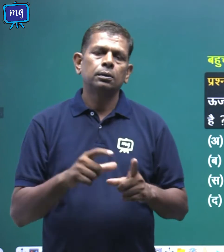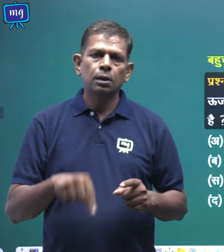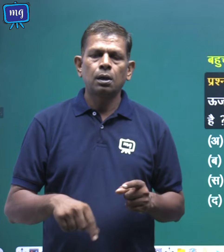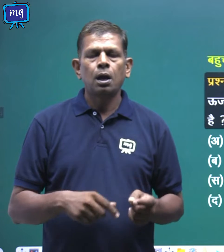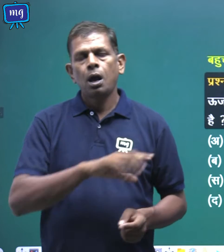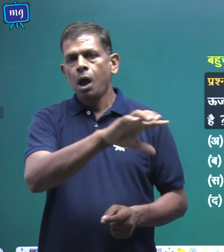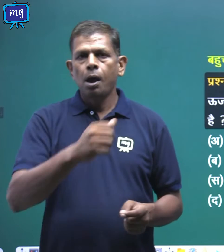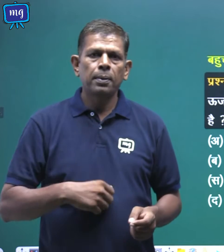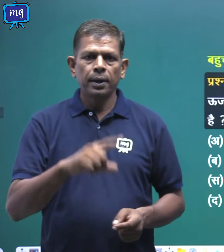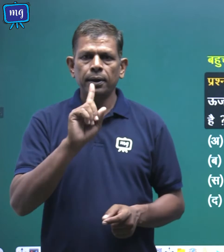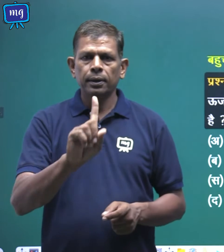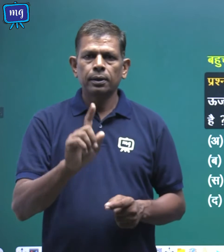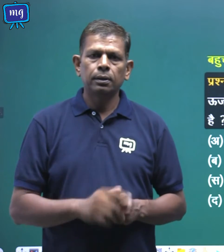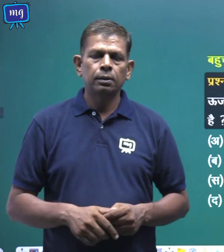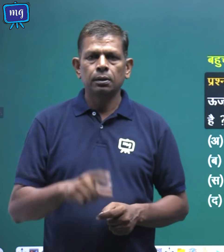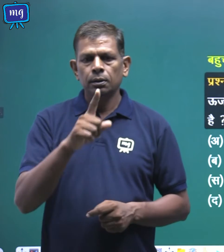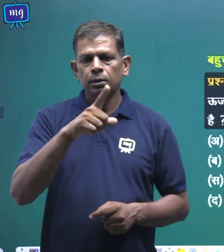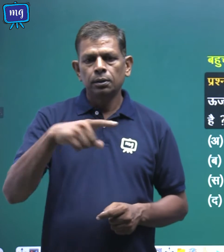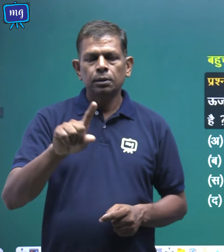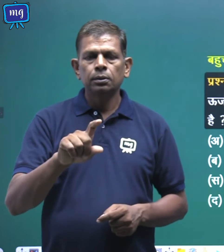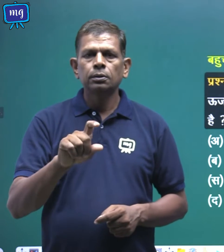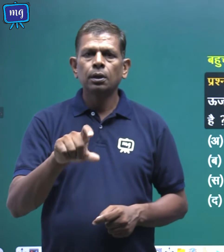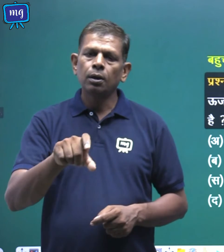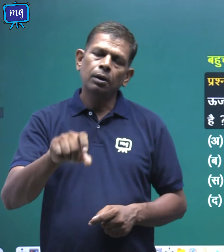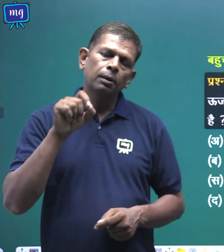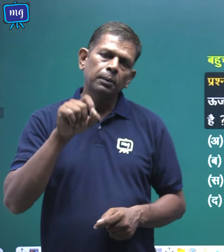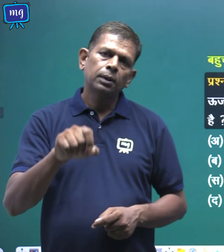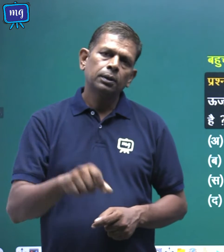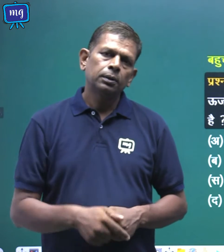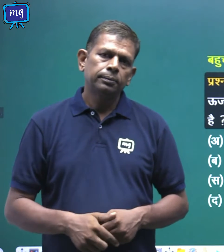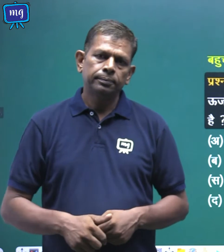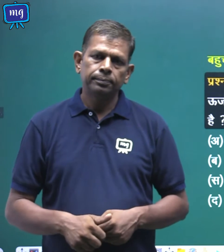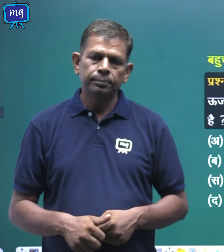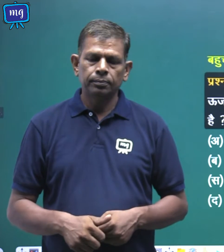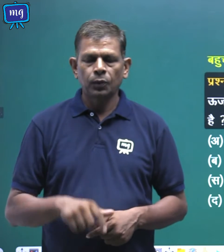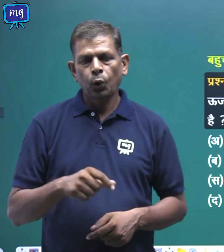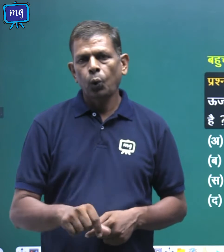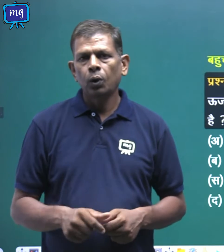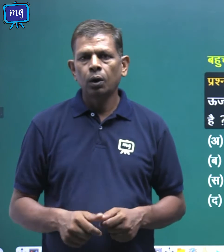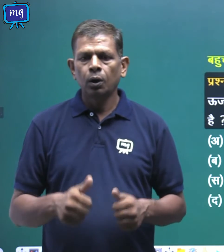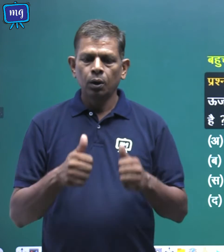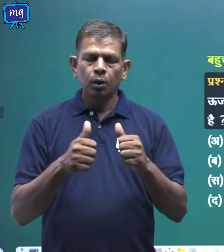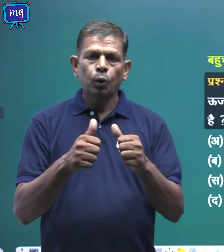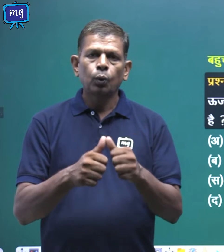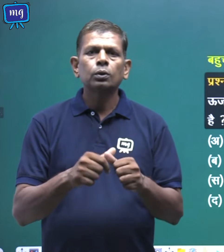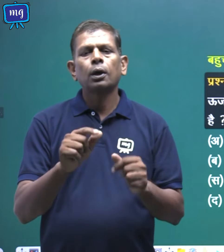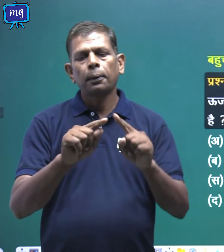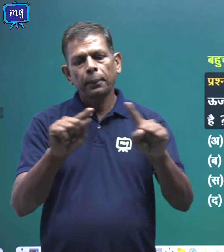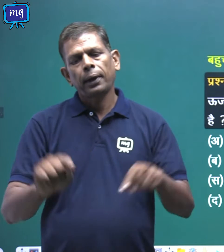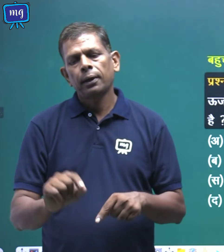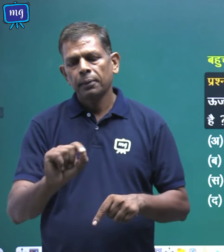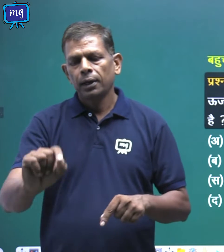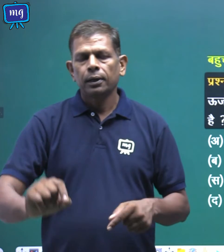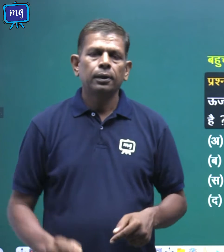हमें एक सही विकल्प का चयन करना है और उत्तर ब्रैकेट में लिखना है।